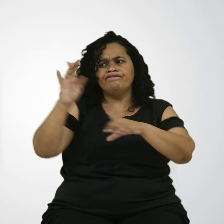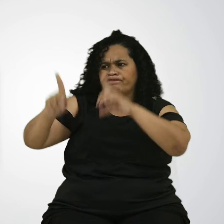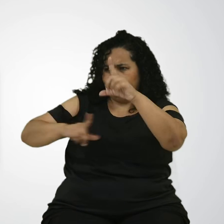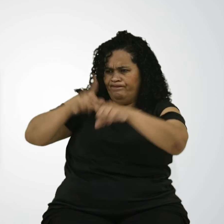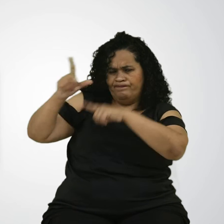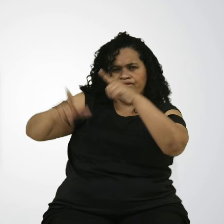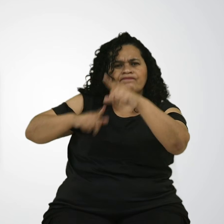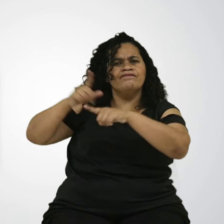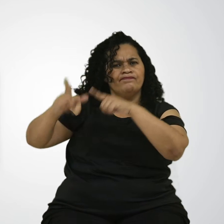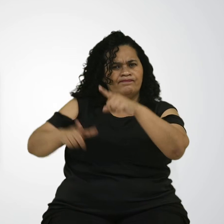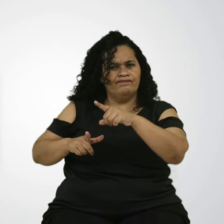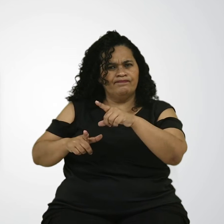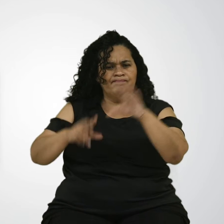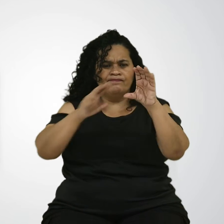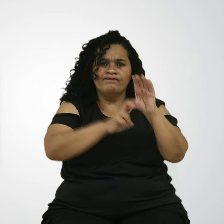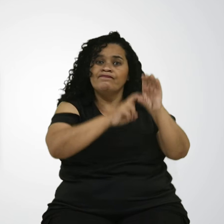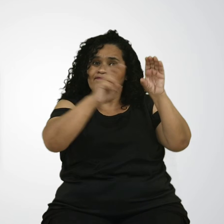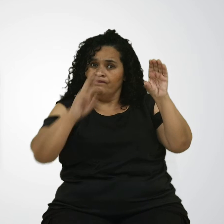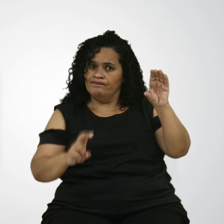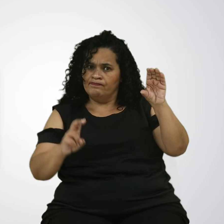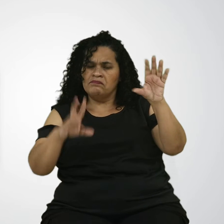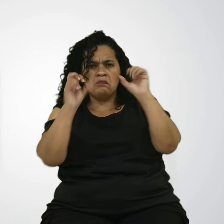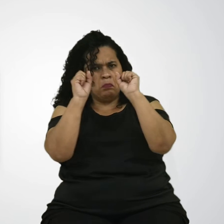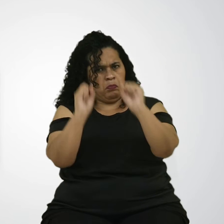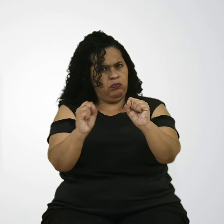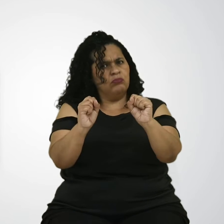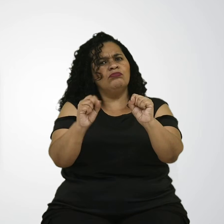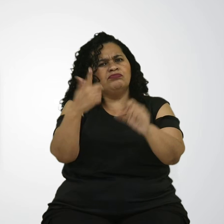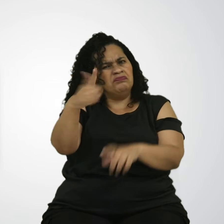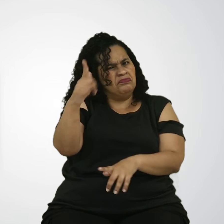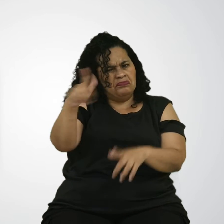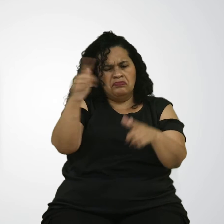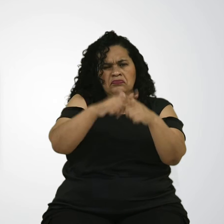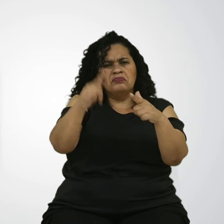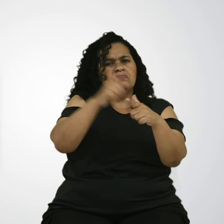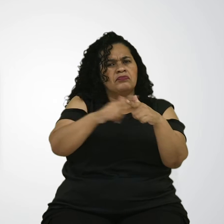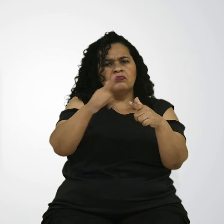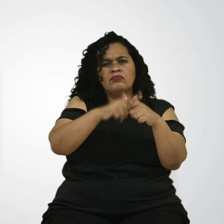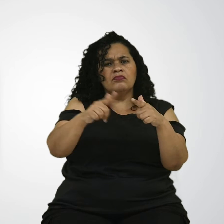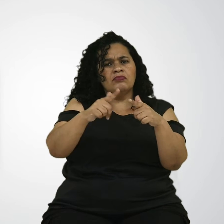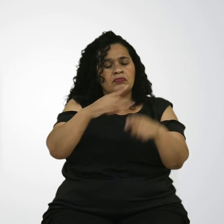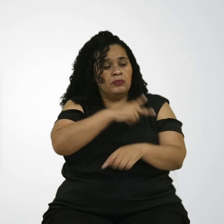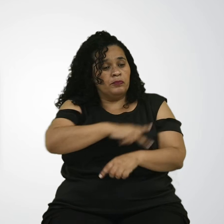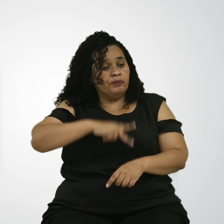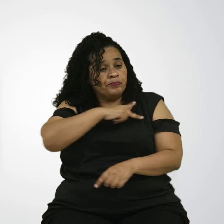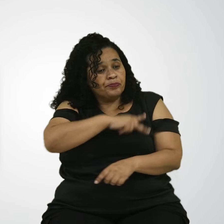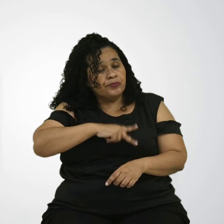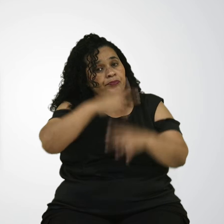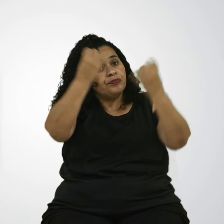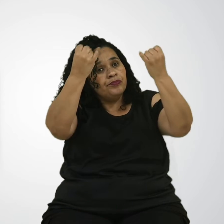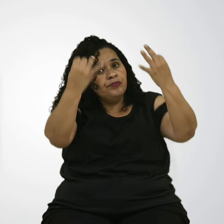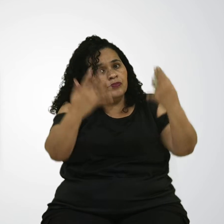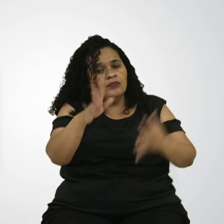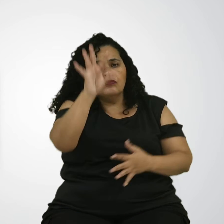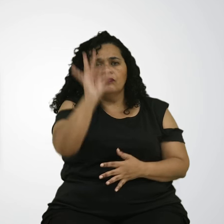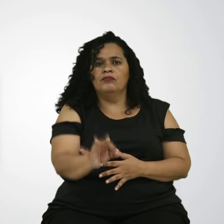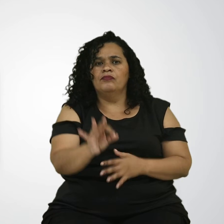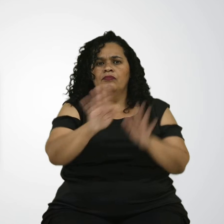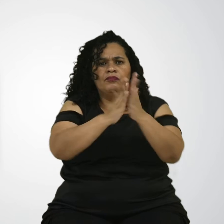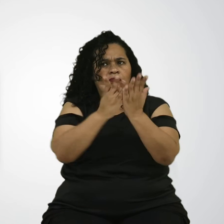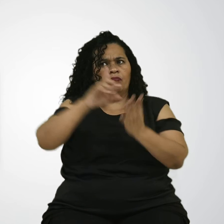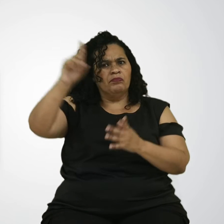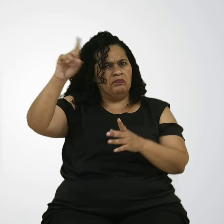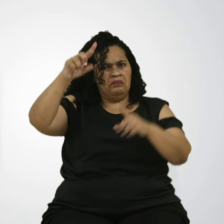pode ser independente? Pode, não tem problema nenhum com relação a isso. O apóstolo não está tratando disso, a Bíblia não está proibindo esse tipo de coisa.